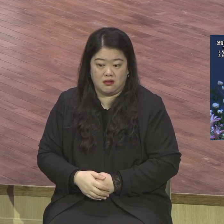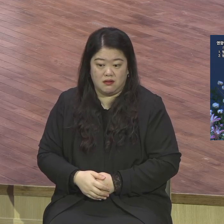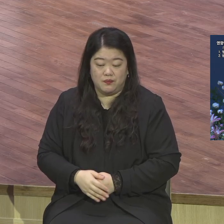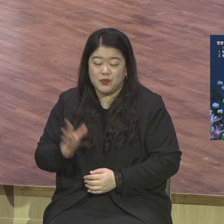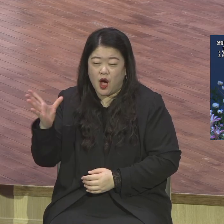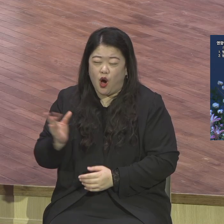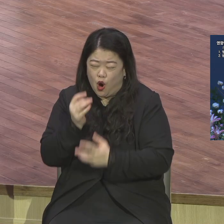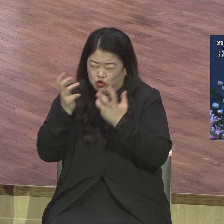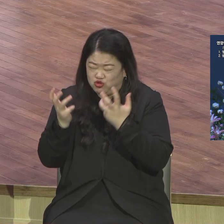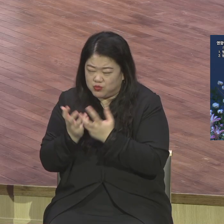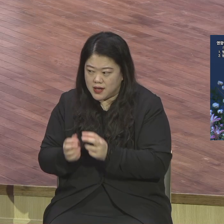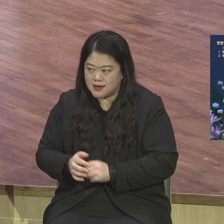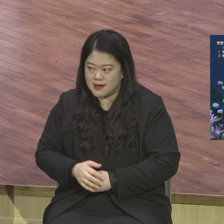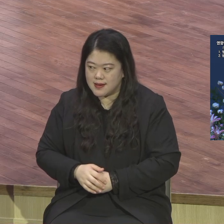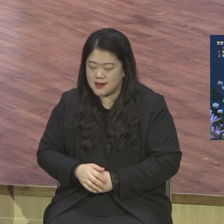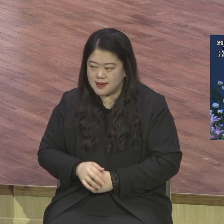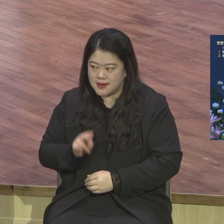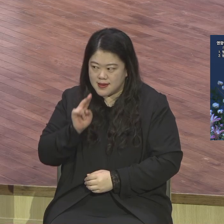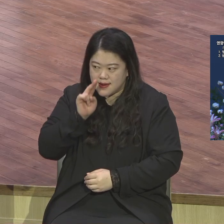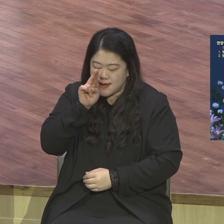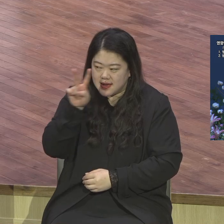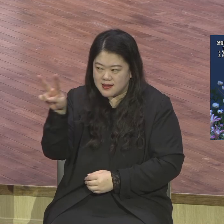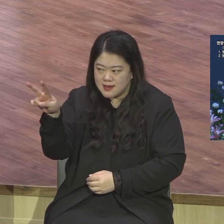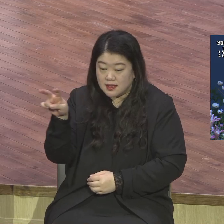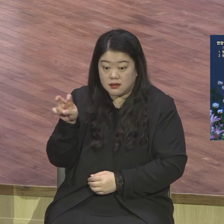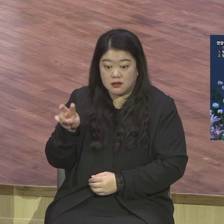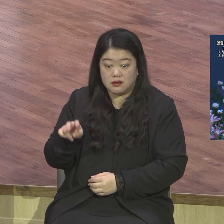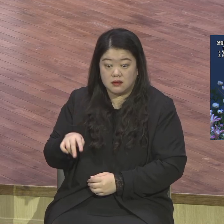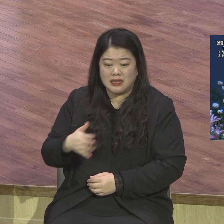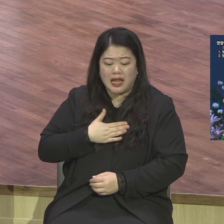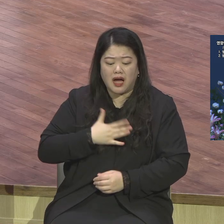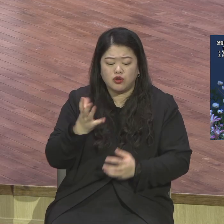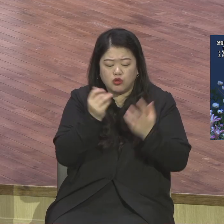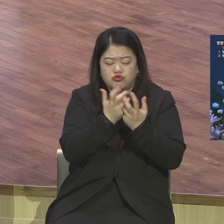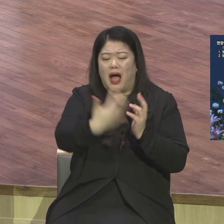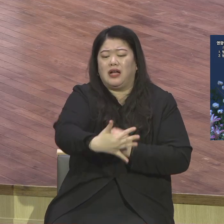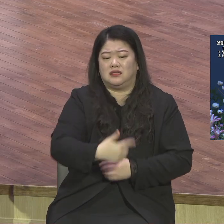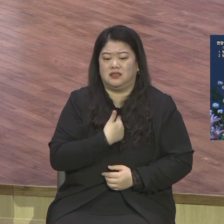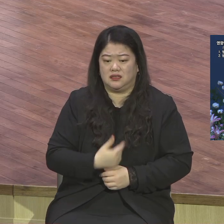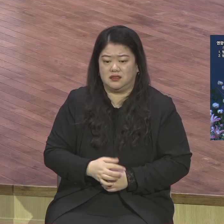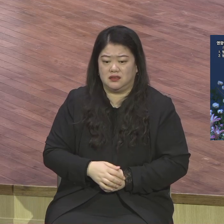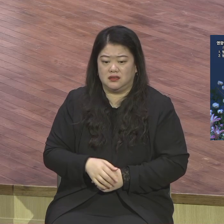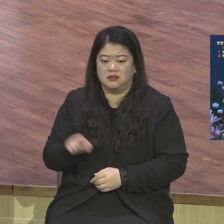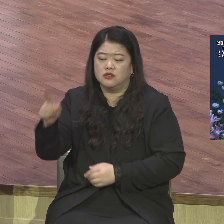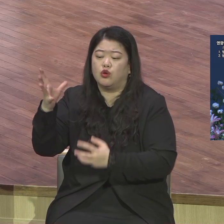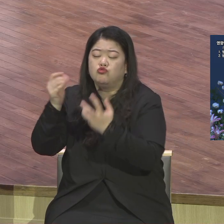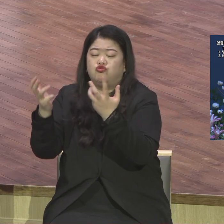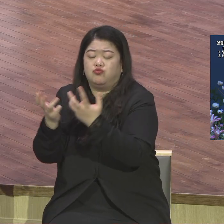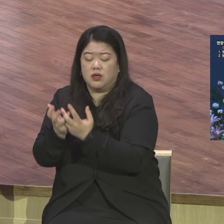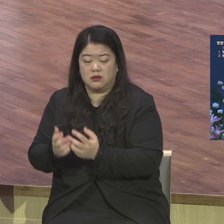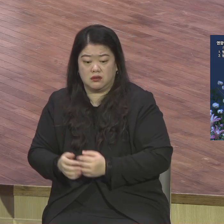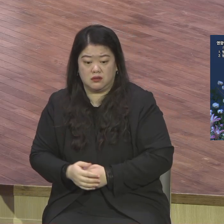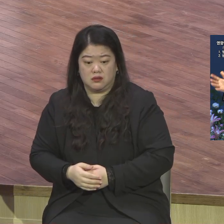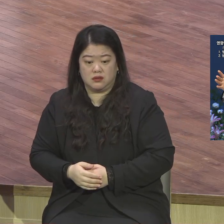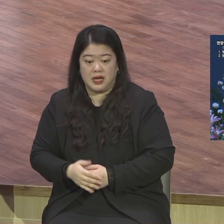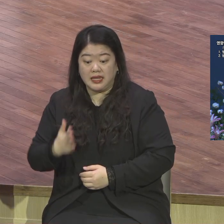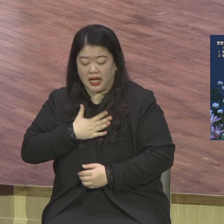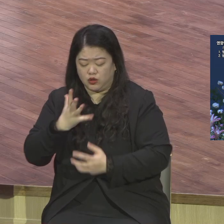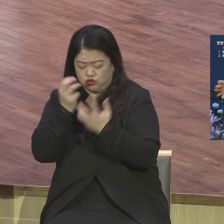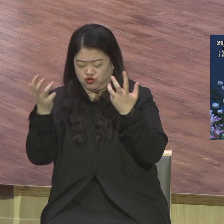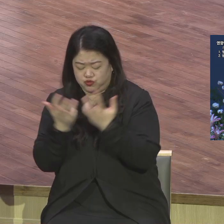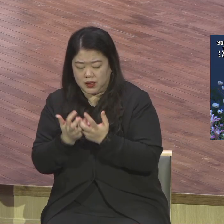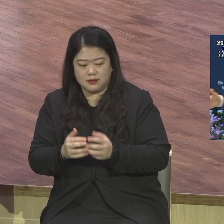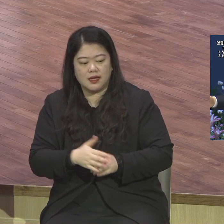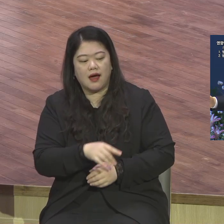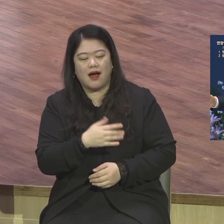어디 가도 그게 성령의 사람이에요. 그게 복음 체질이. 나 인간 저 인간 다 밥맛이야.